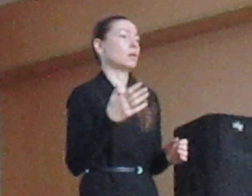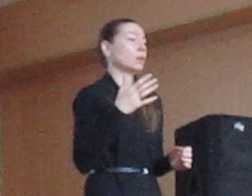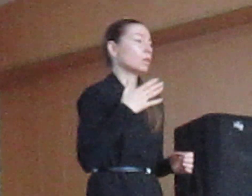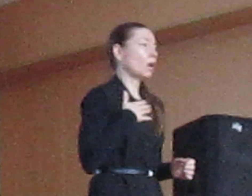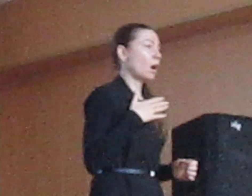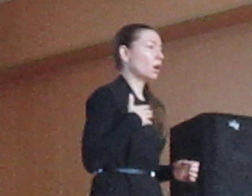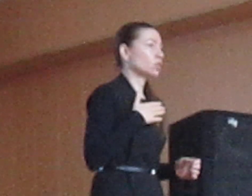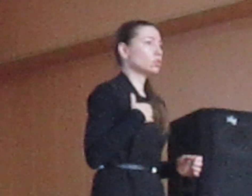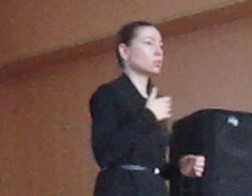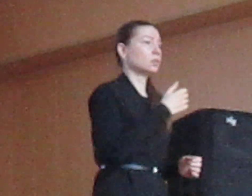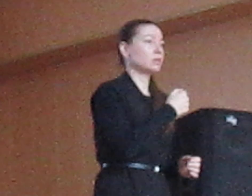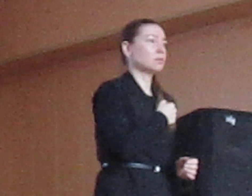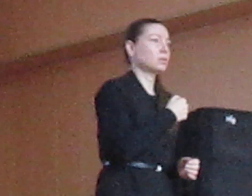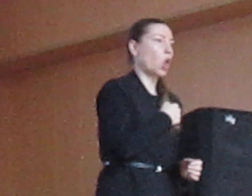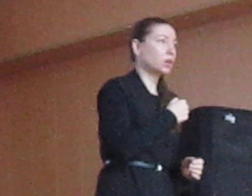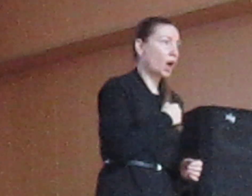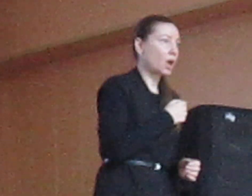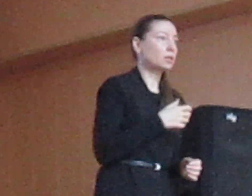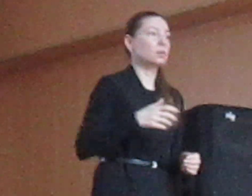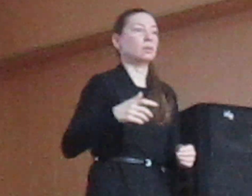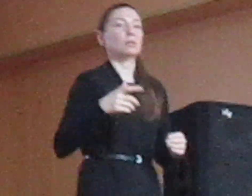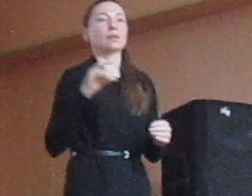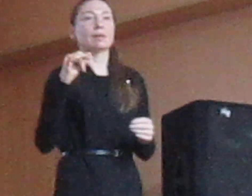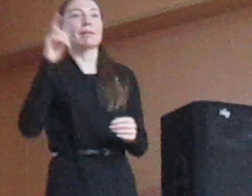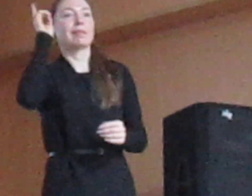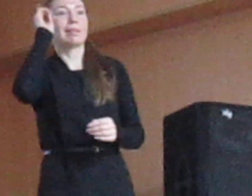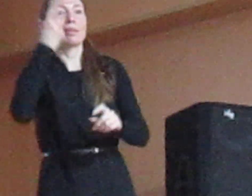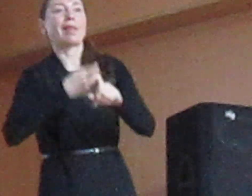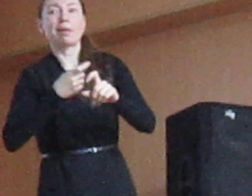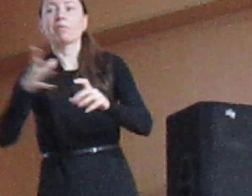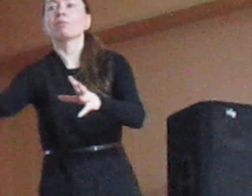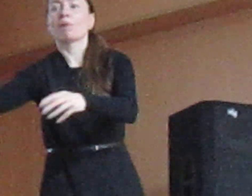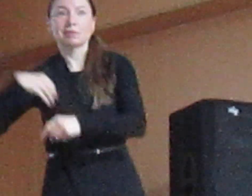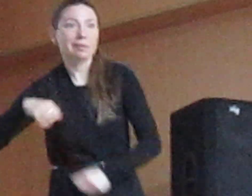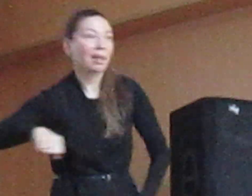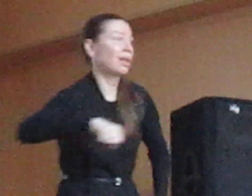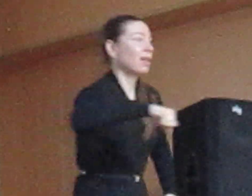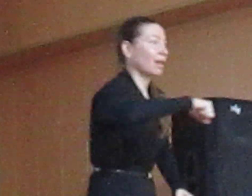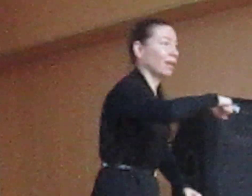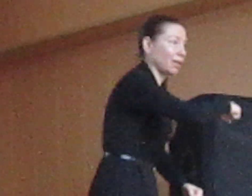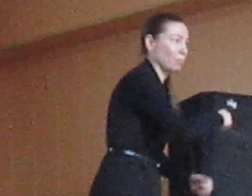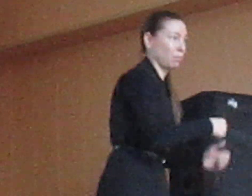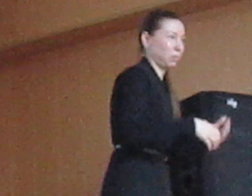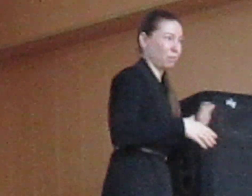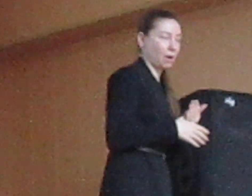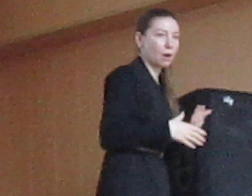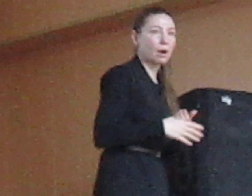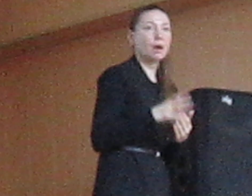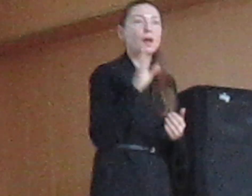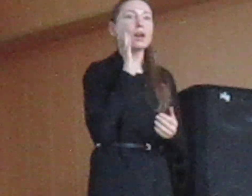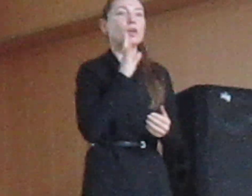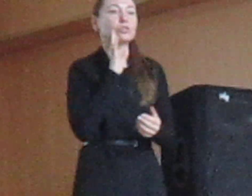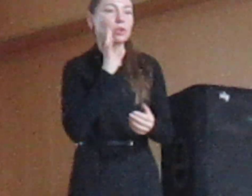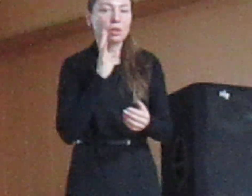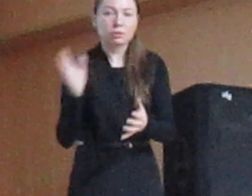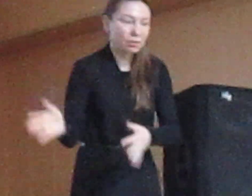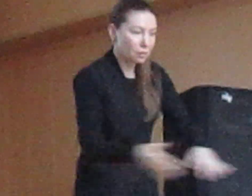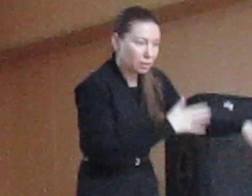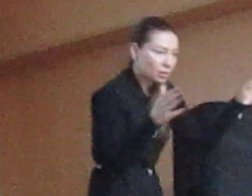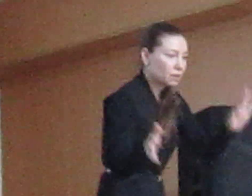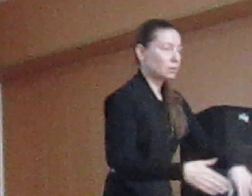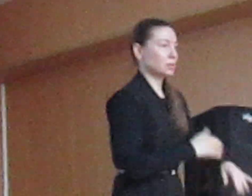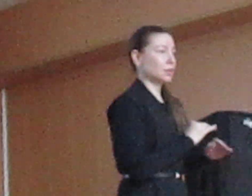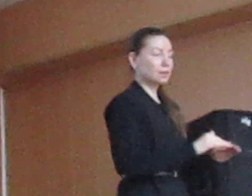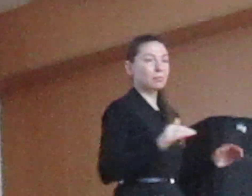немецкими солдатами, да еще помогали раненых немцев на носилках перетаскивать к выходу. Женщинам помогали